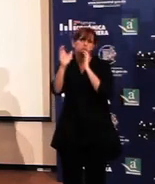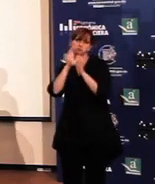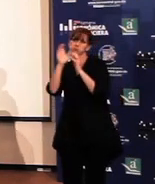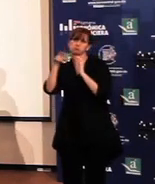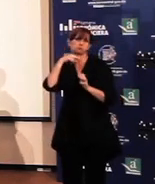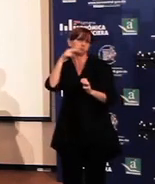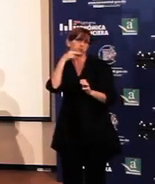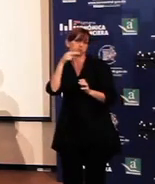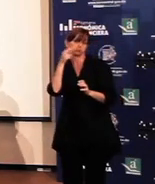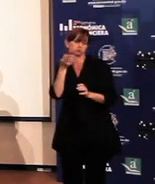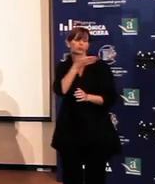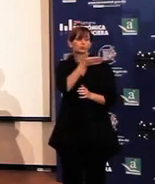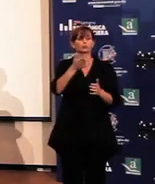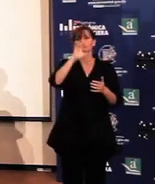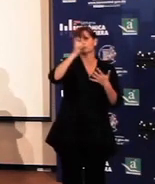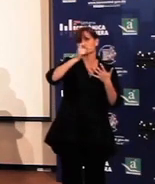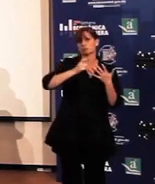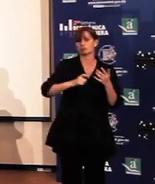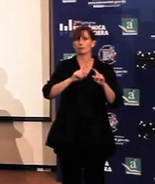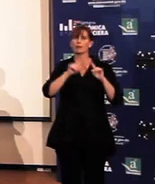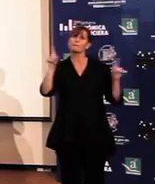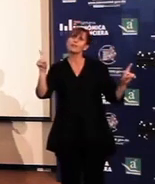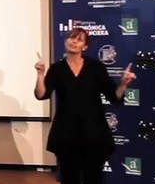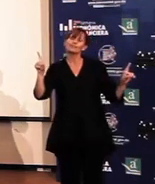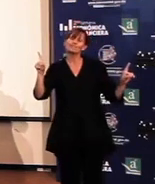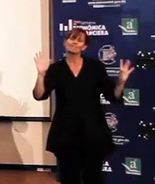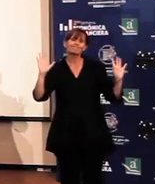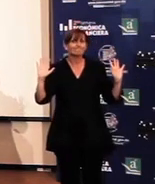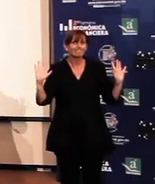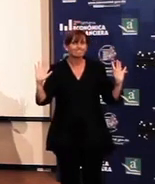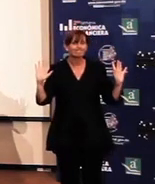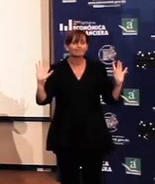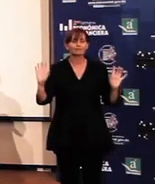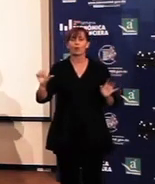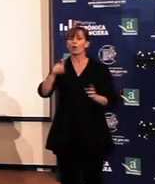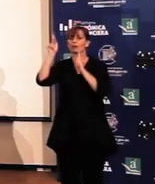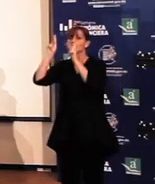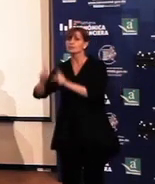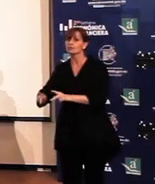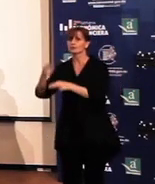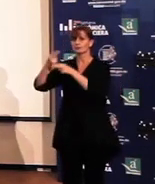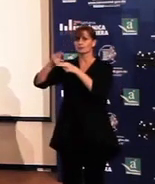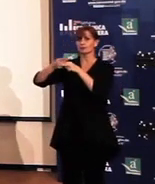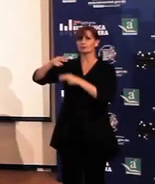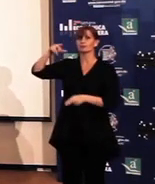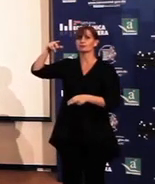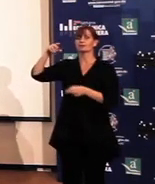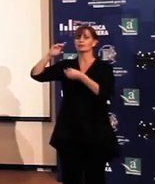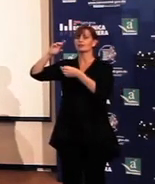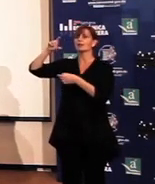servicio sus necesidades ¿verdad? pero Patricia Mora que es la directora de